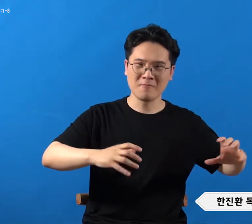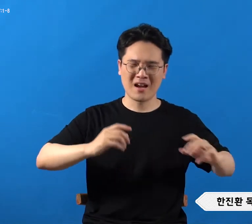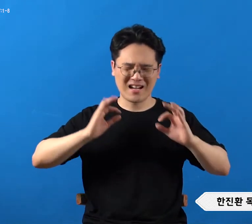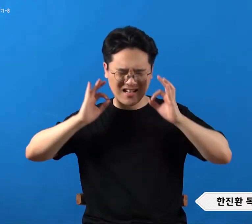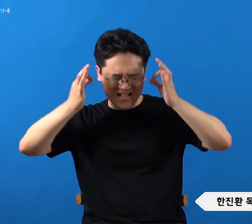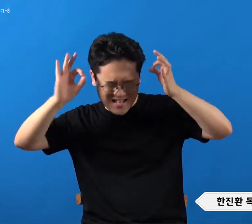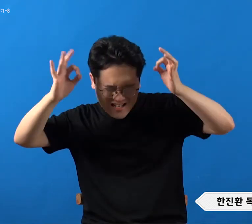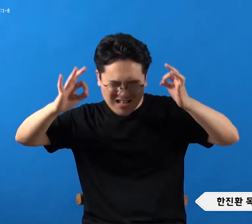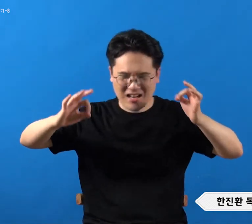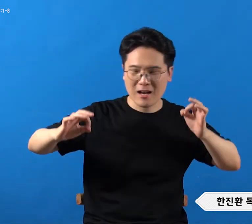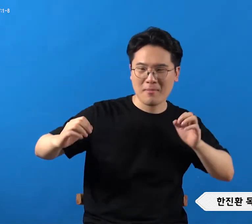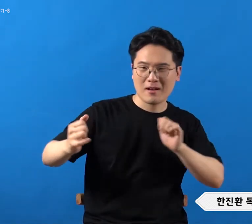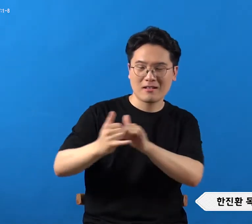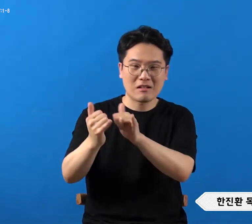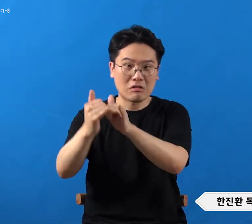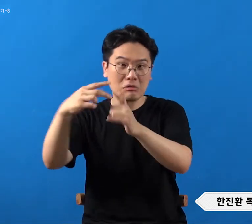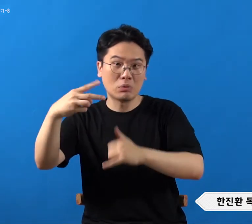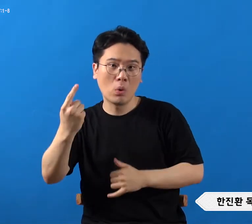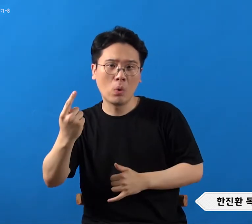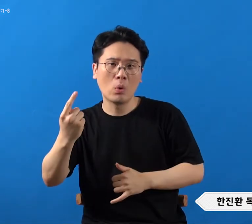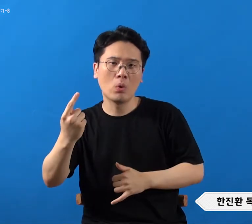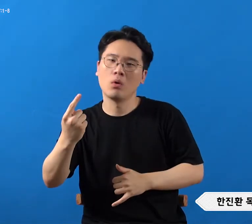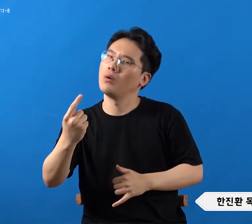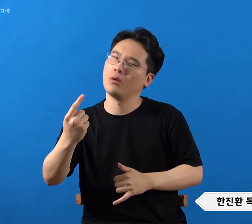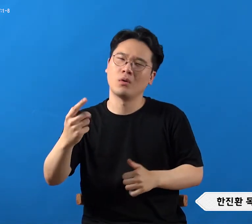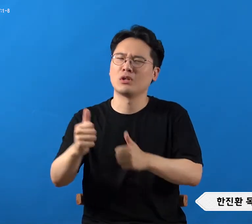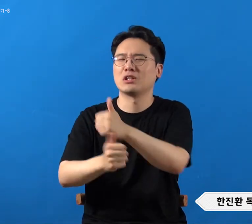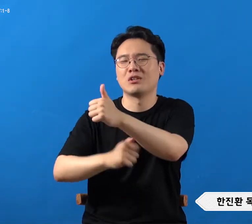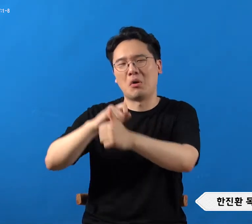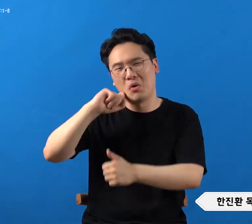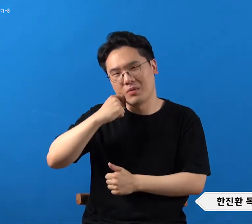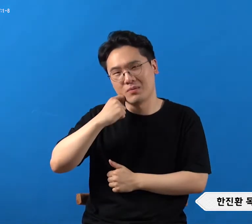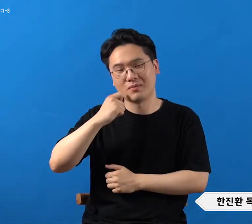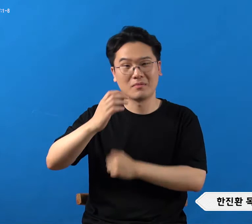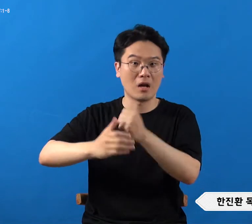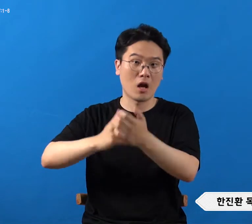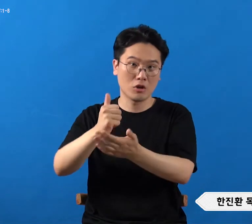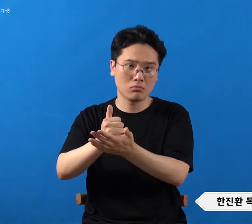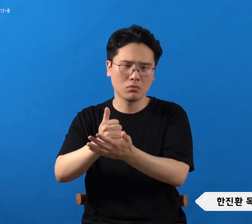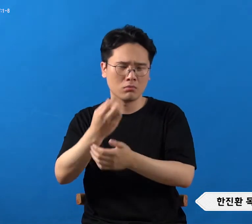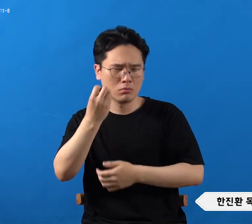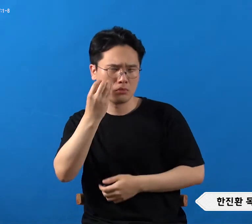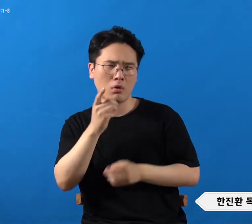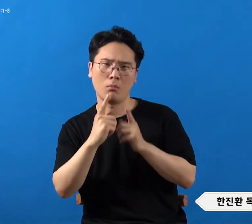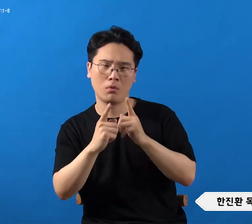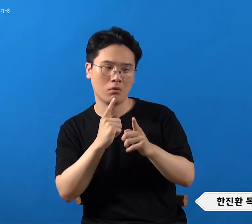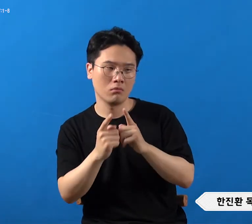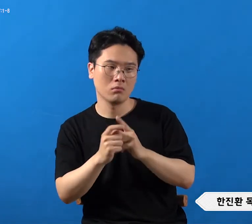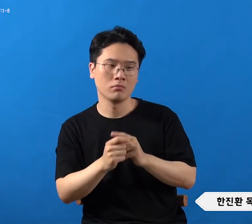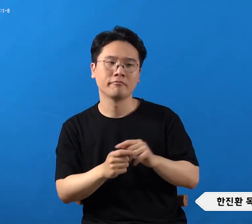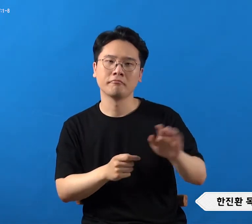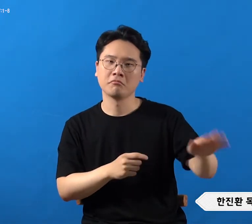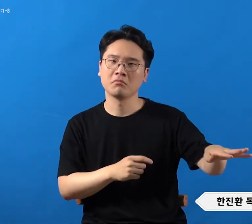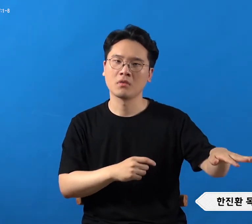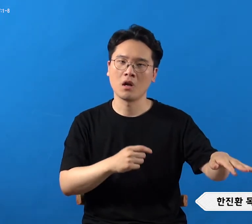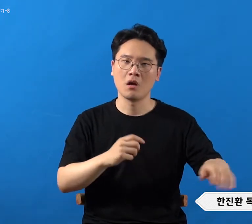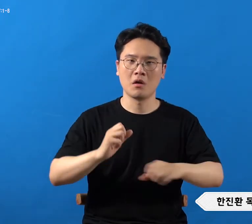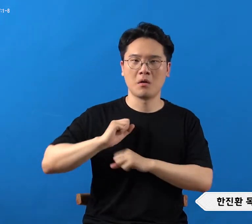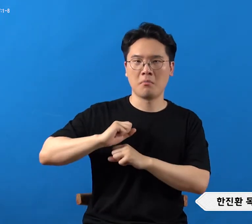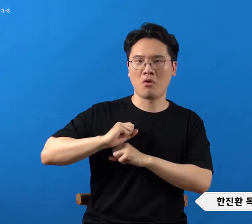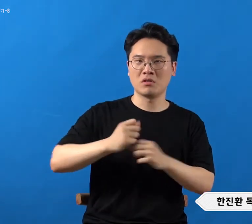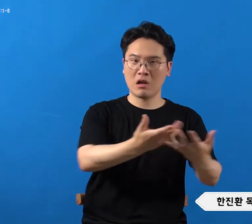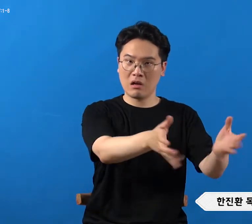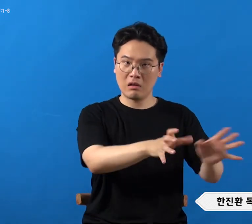전쟁입니다. 그런데 하나님이 이상한 말씀을 하십니다. 병사들이 너무 많으니까 두려워 떨고 있는 사람은